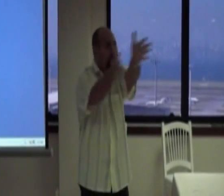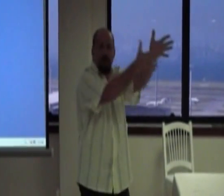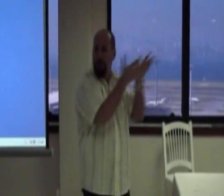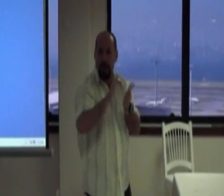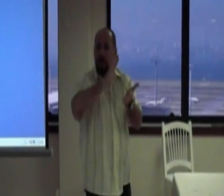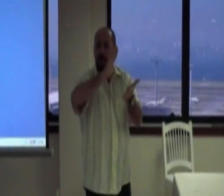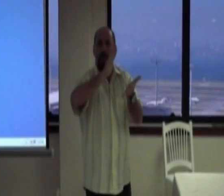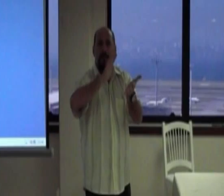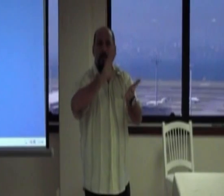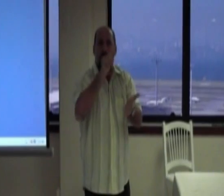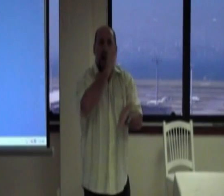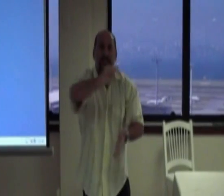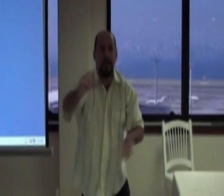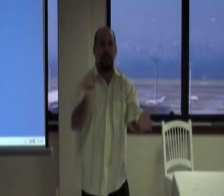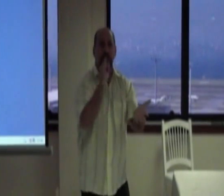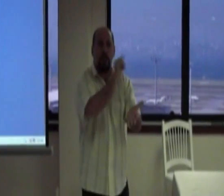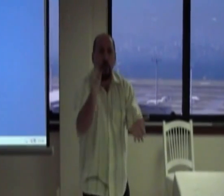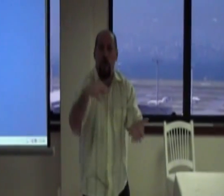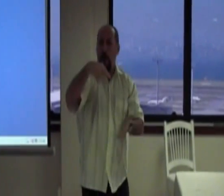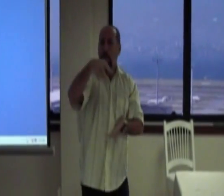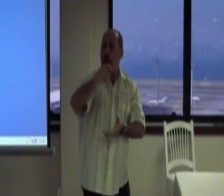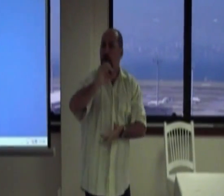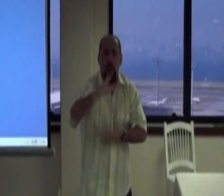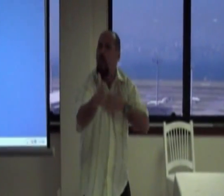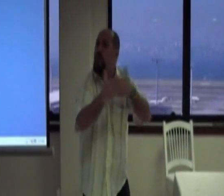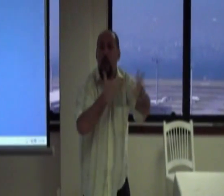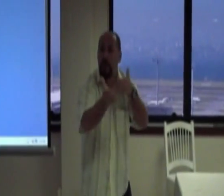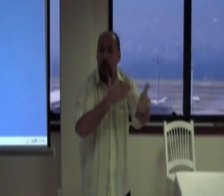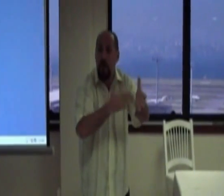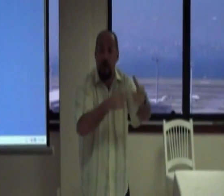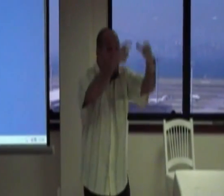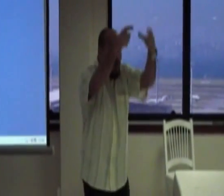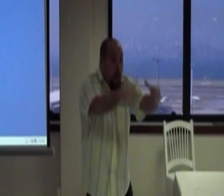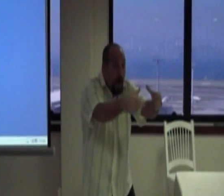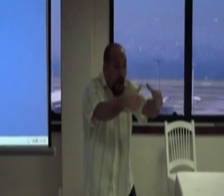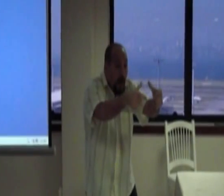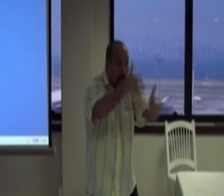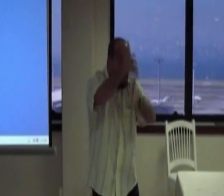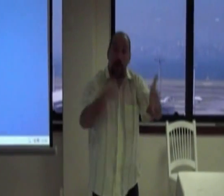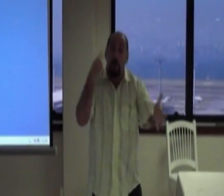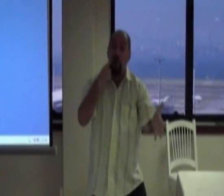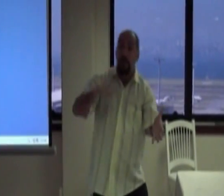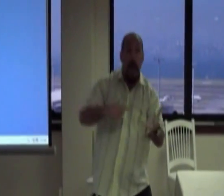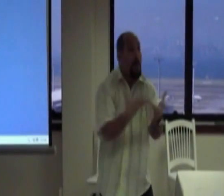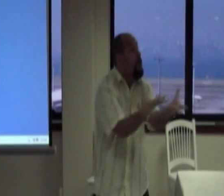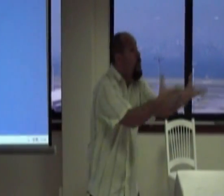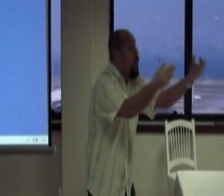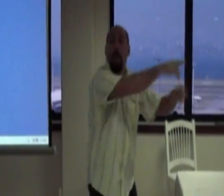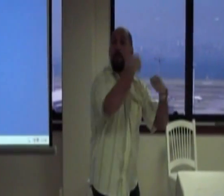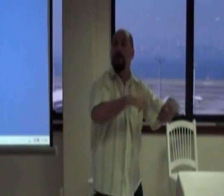A formação de professor, sendo ele qualquer outra função em nível escolar,